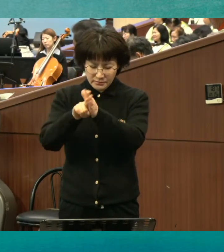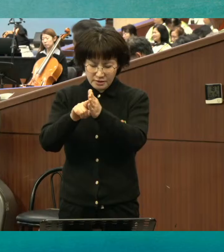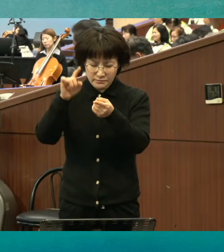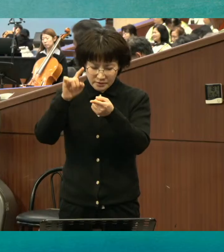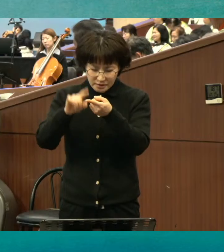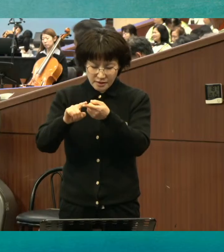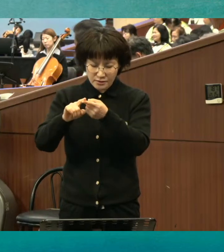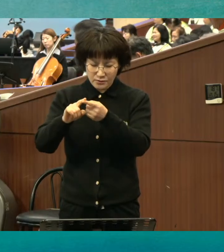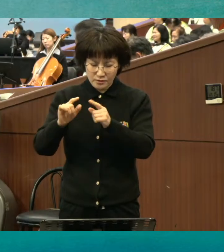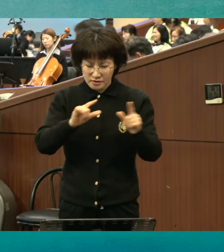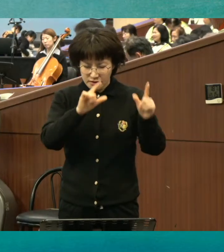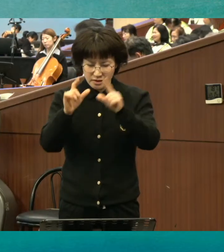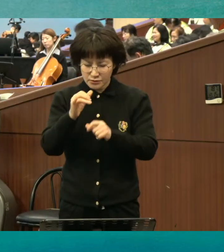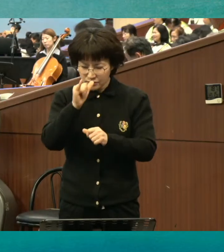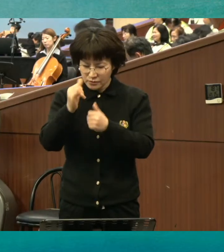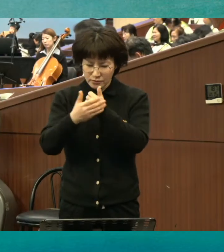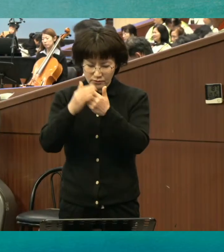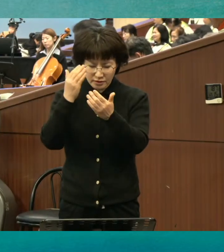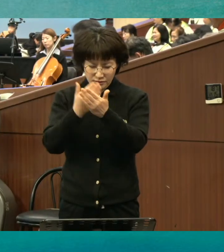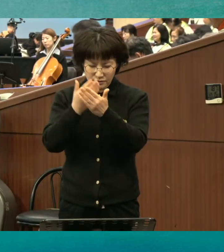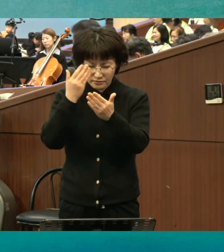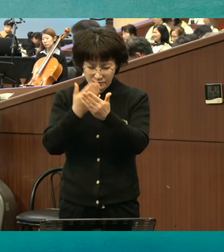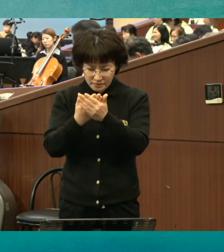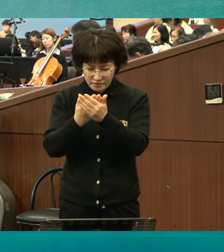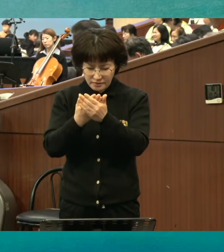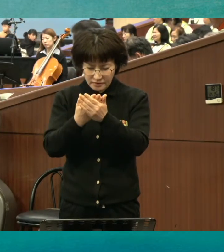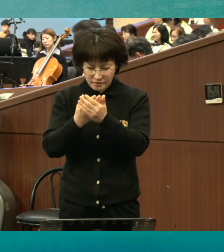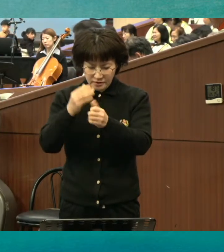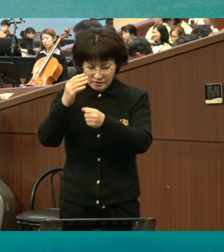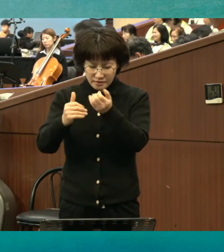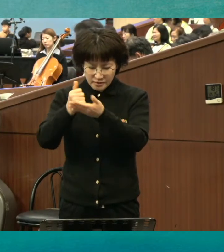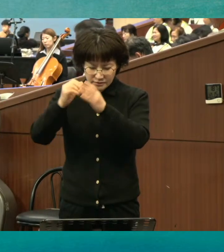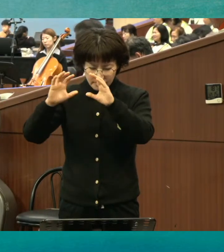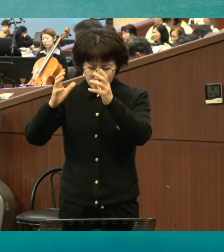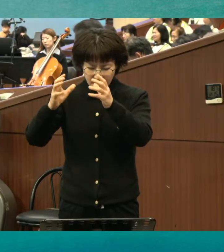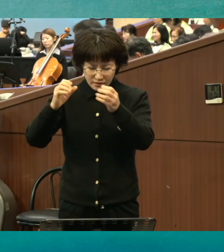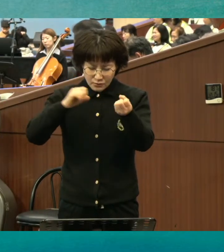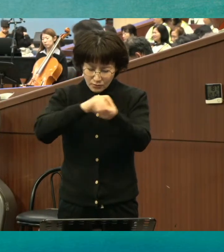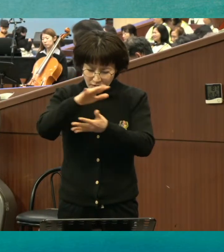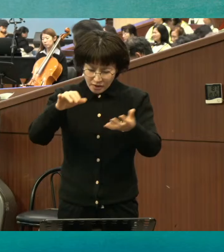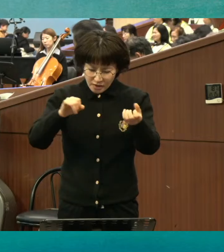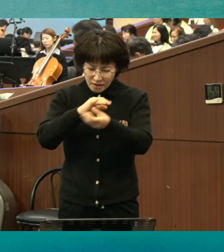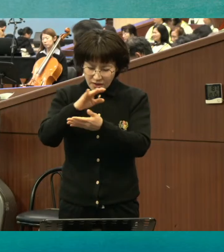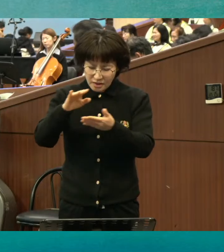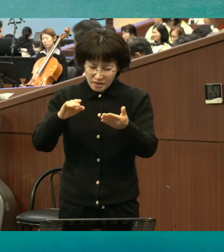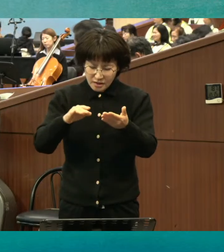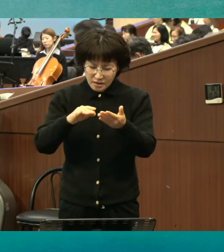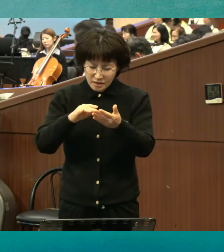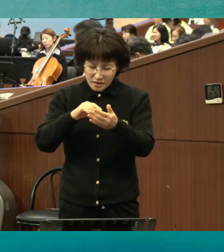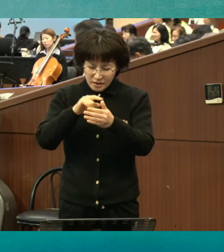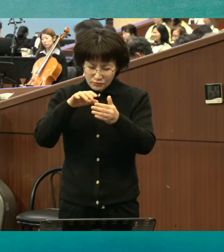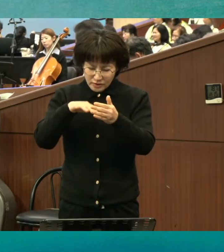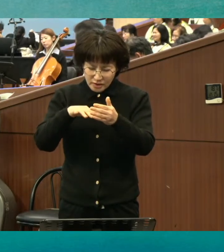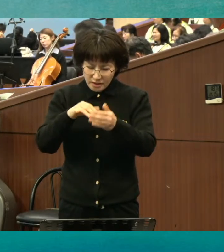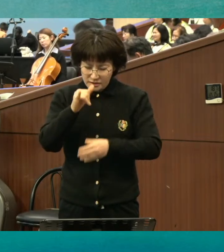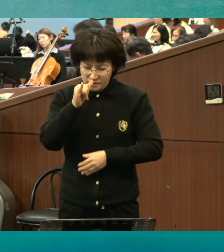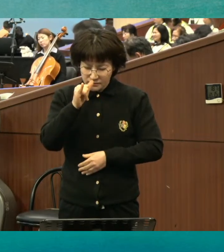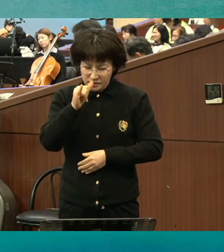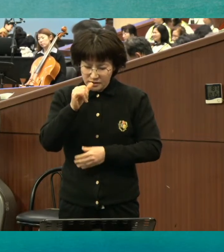있도록 역사하여 주시옵소서. 하나님, 나라가 혼란 가운데 있습니다. 주님